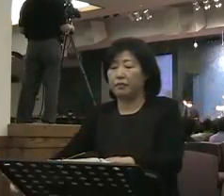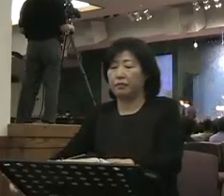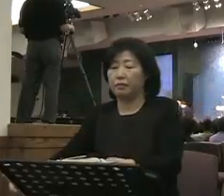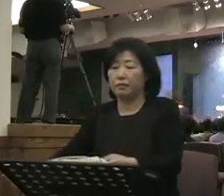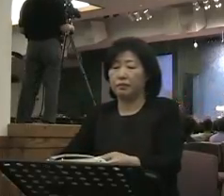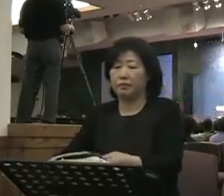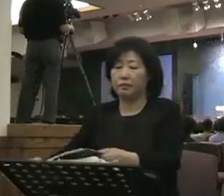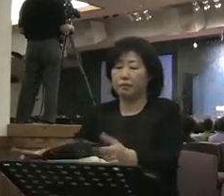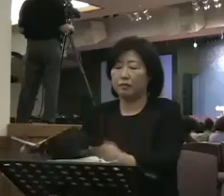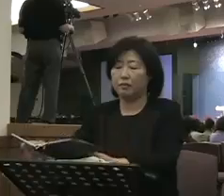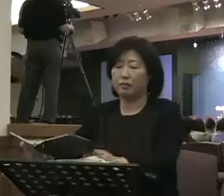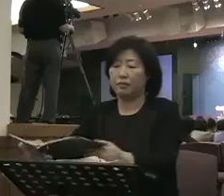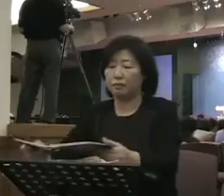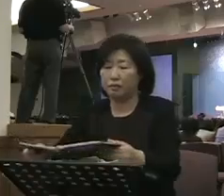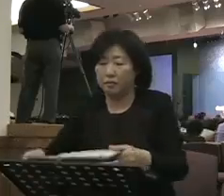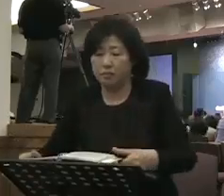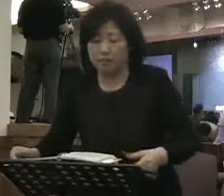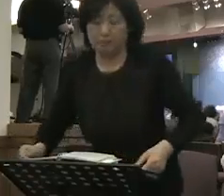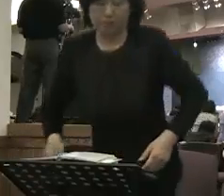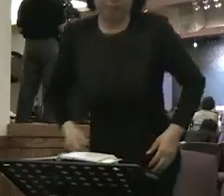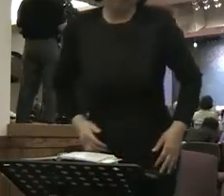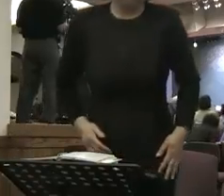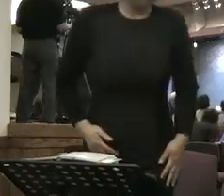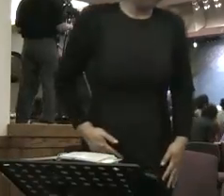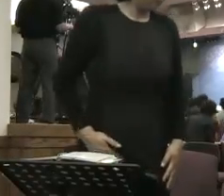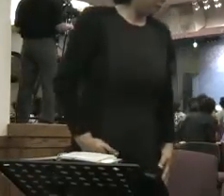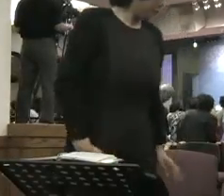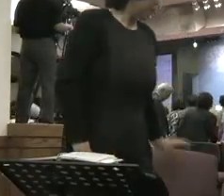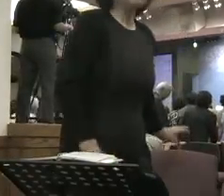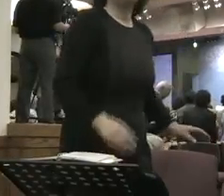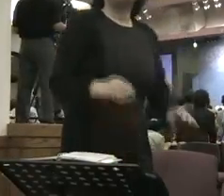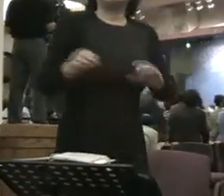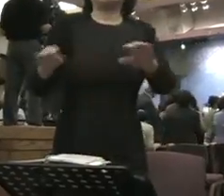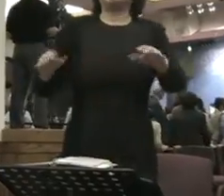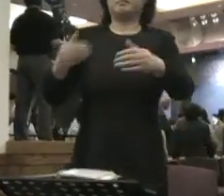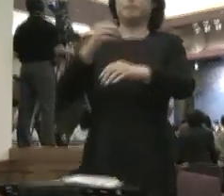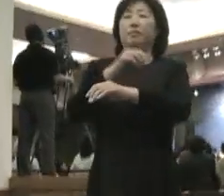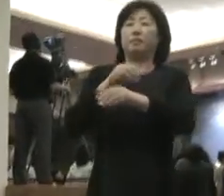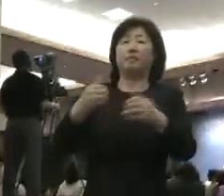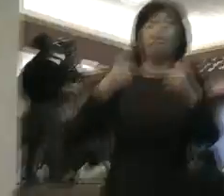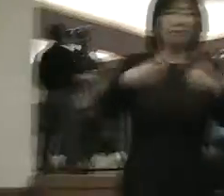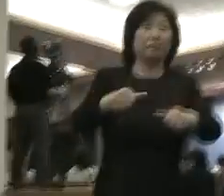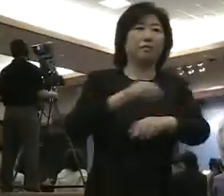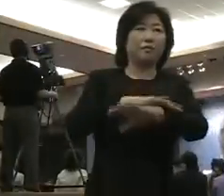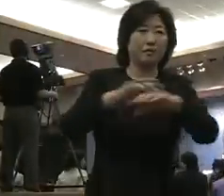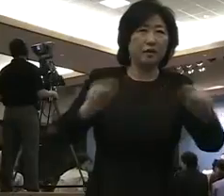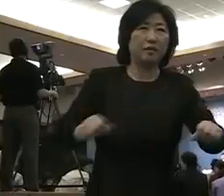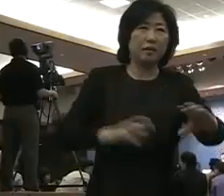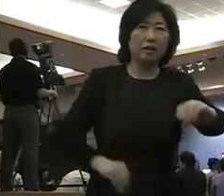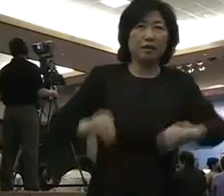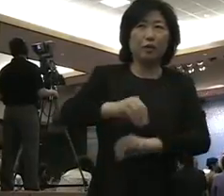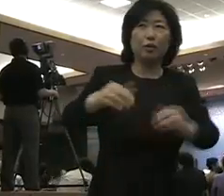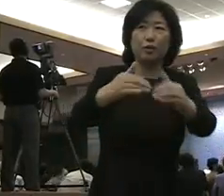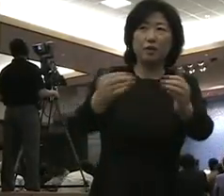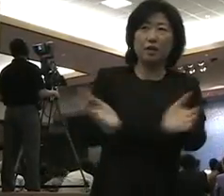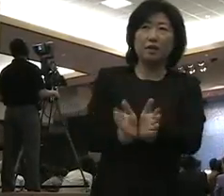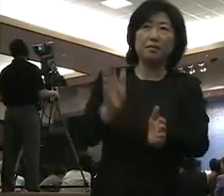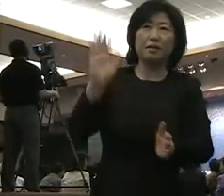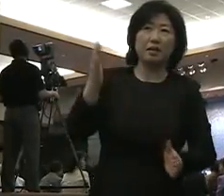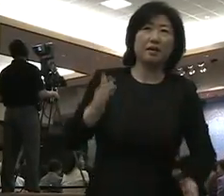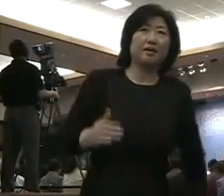우리 다 같이 일어나서 옆에 계신 분들과 인사 나누겠습니다. 역전하는 공동체가 됩시다.